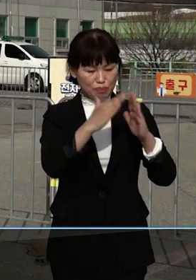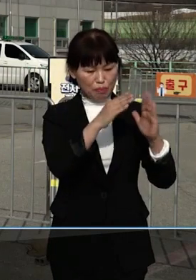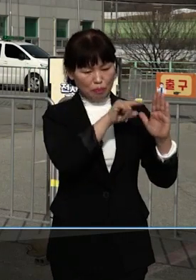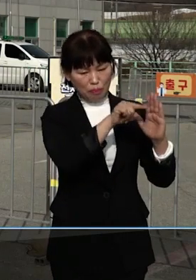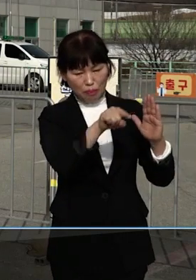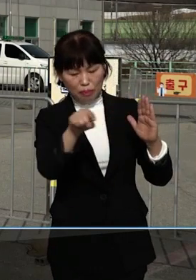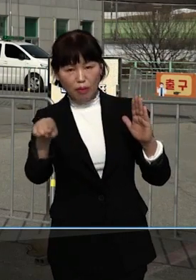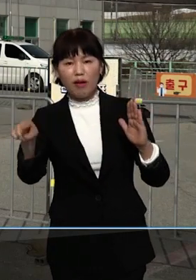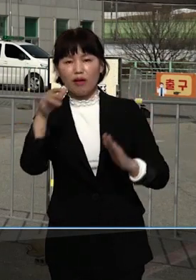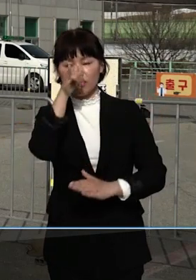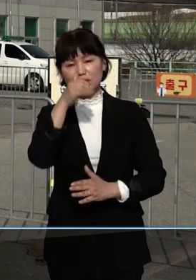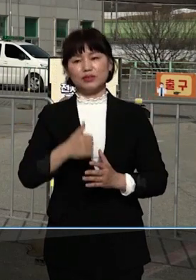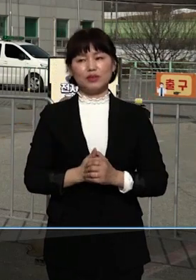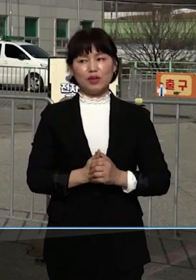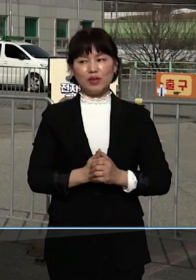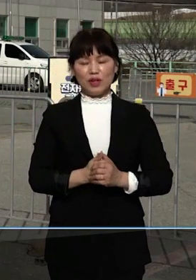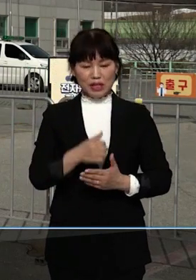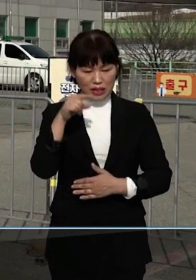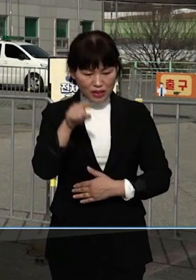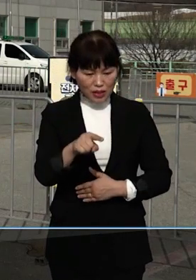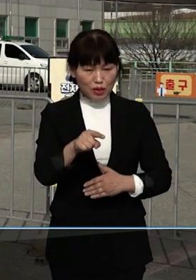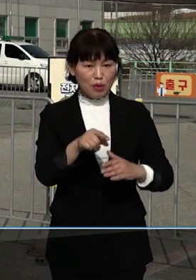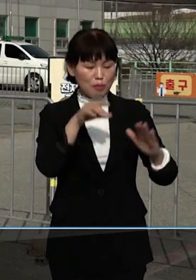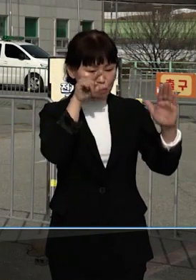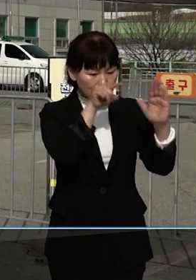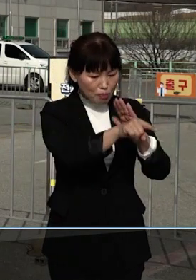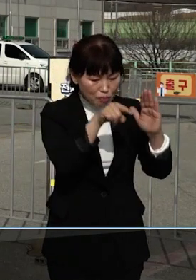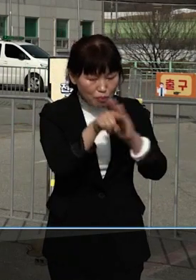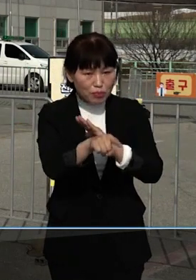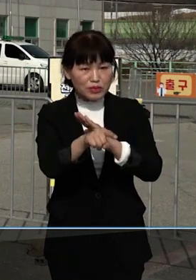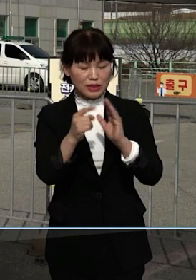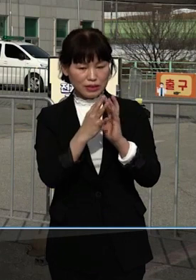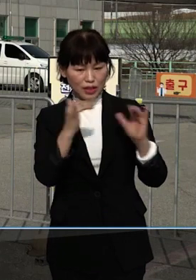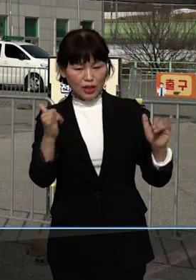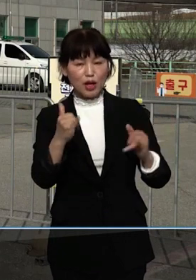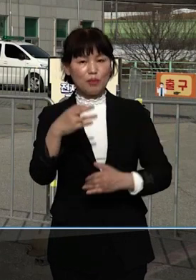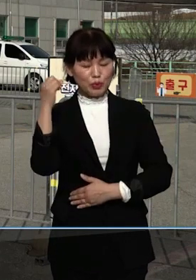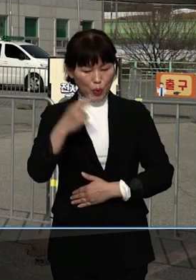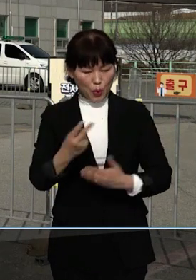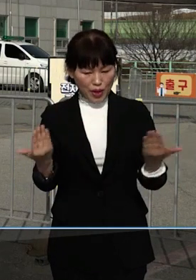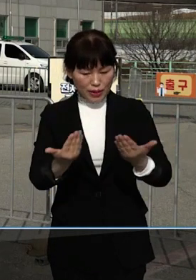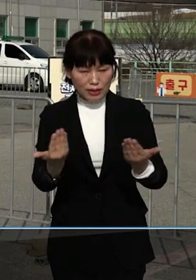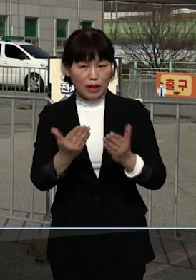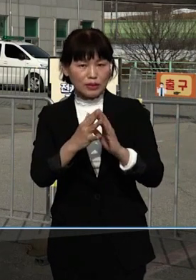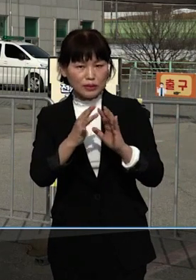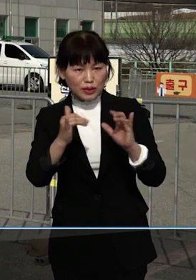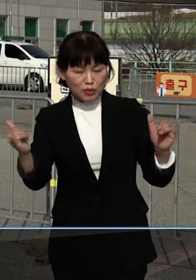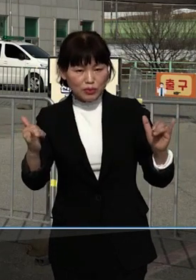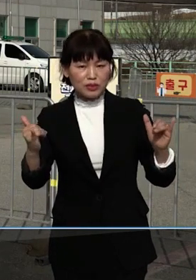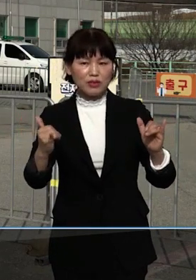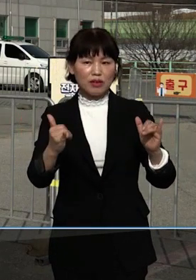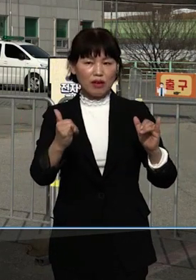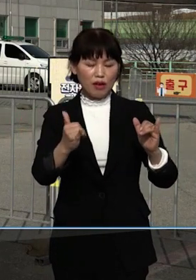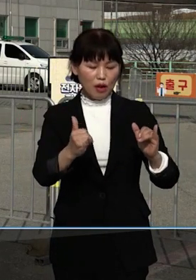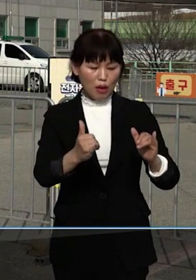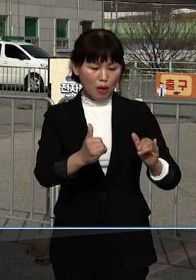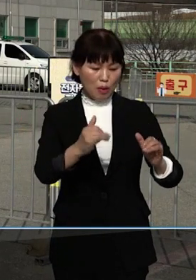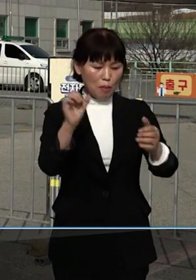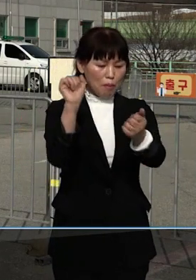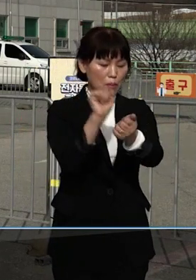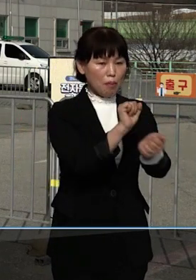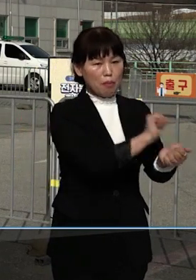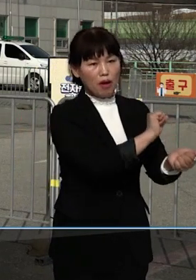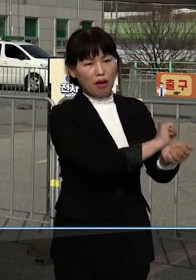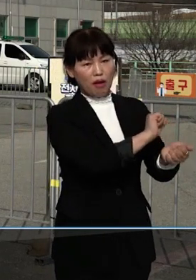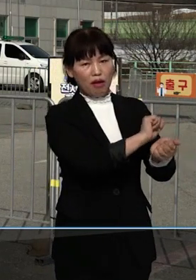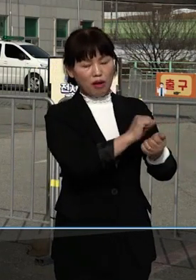유흥업소를 중심으로 종사자와 방문객 사이에 코로나19 확진자가 다수 있을